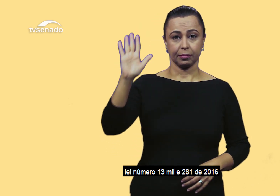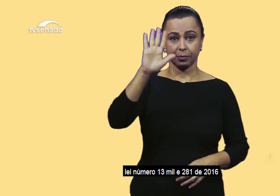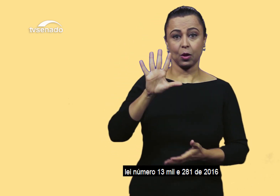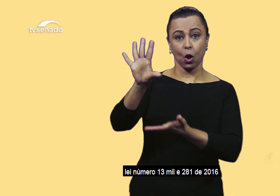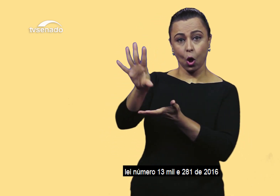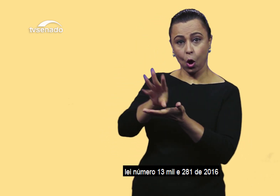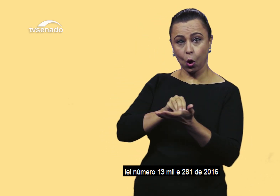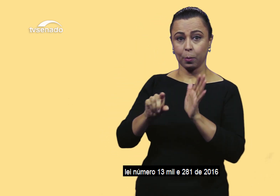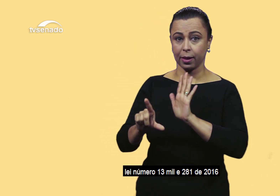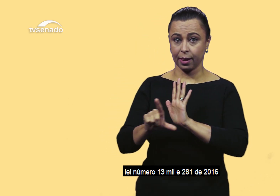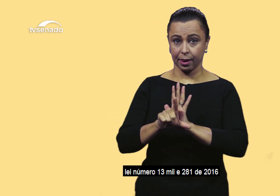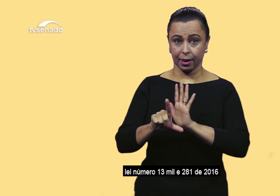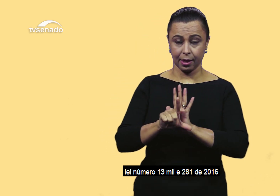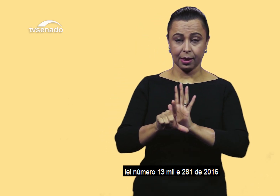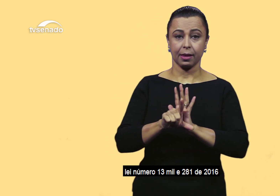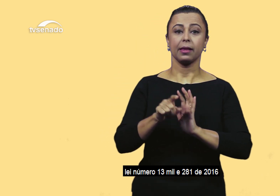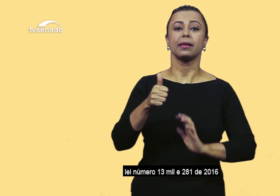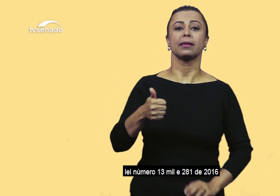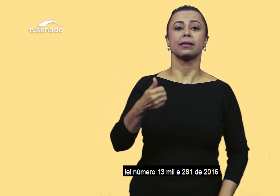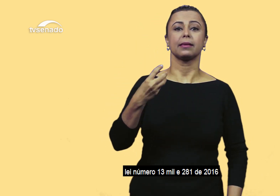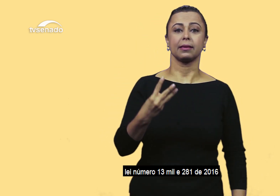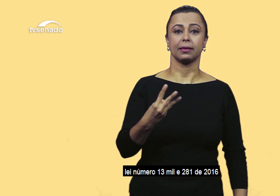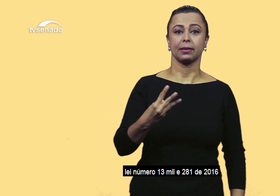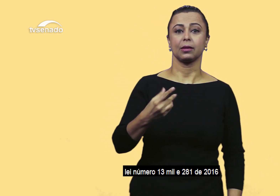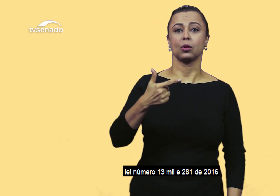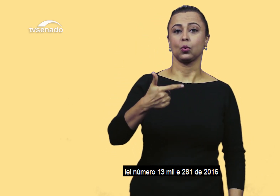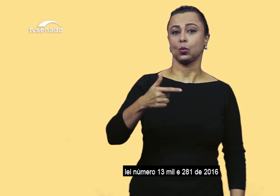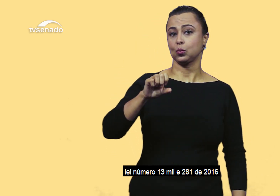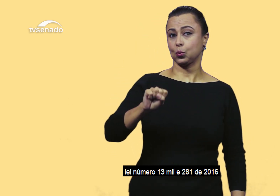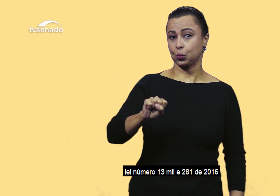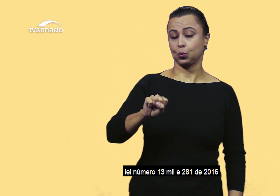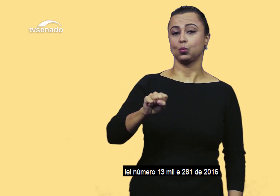.281, de 2016